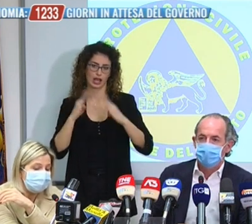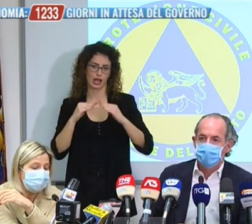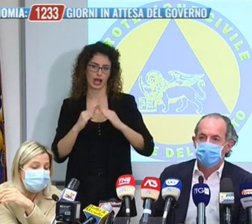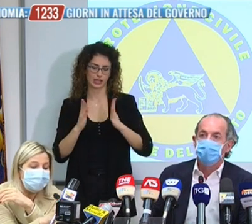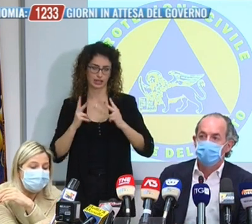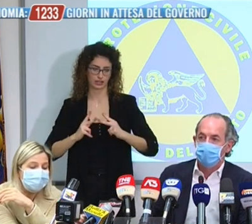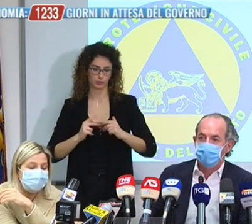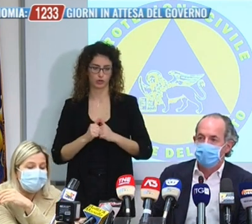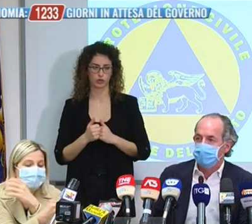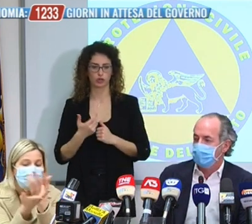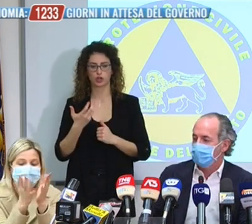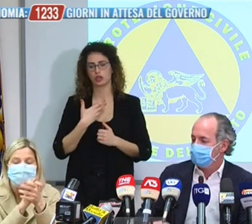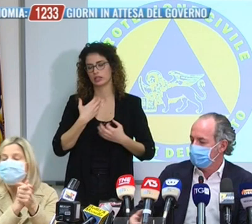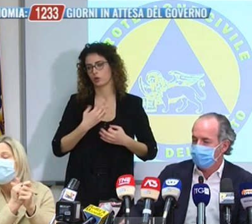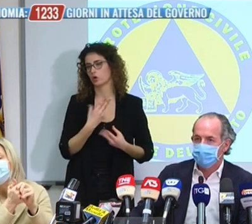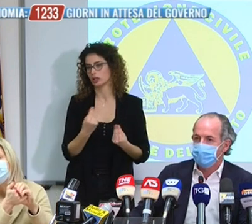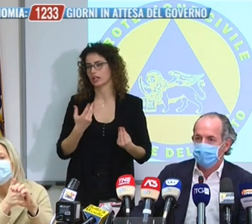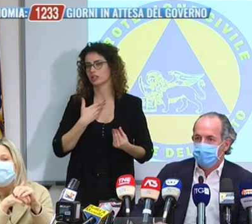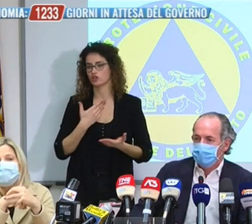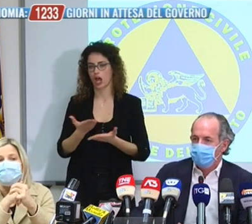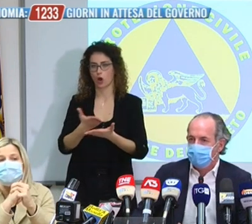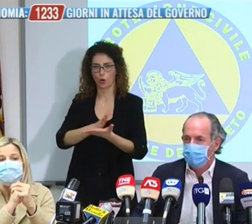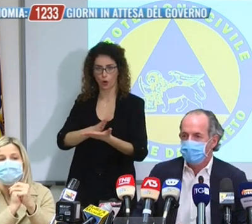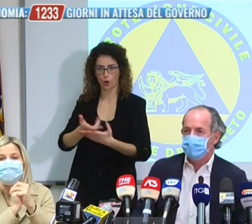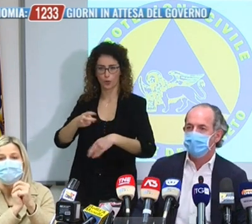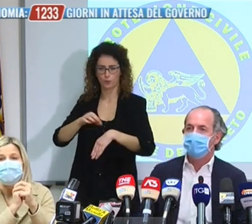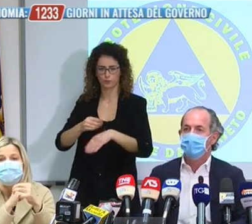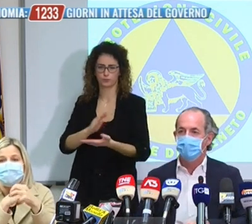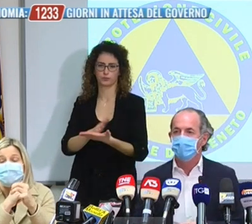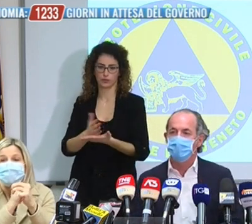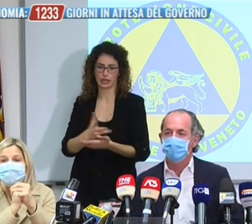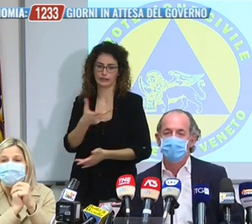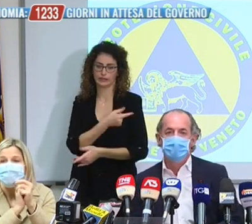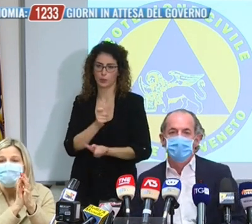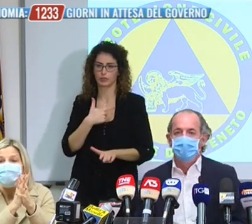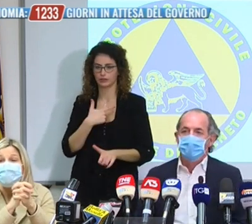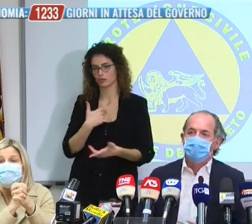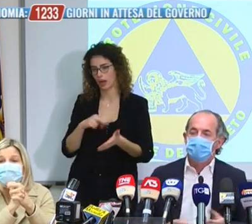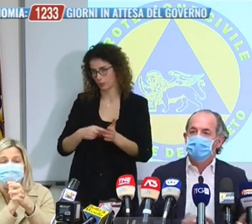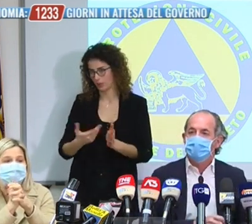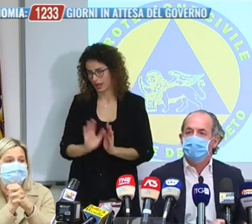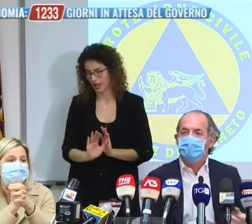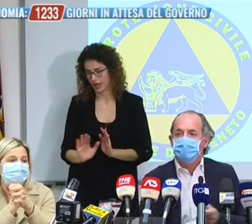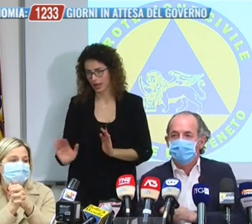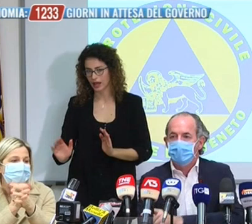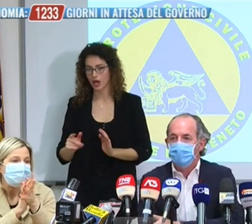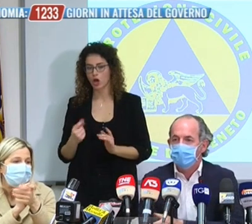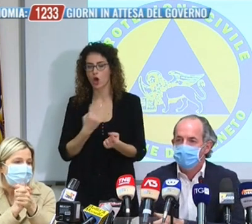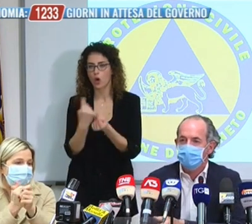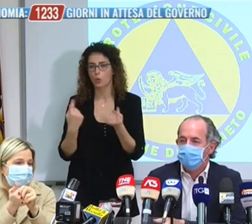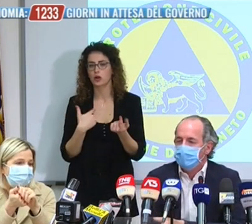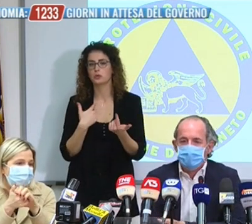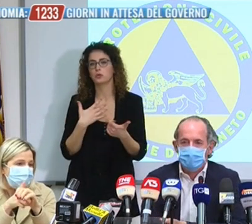Probabilmente molti sono con comorbidità che non sono stati vaccinati perché non si potevano vaccinare, alcuni magari qualcuno si è